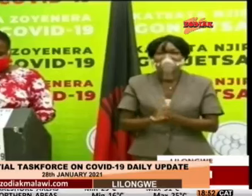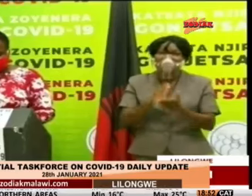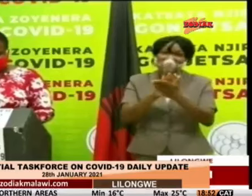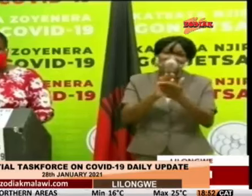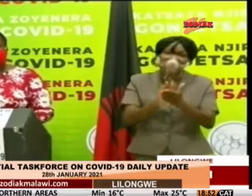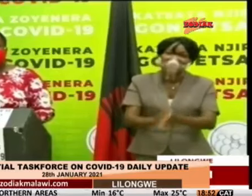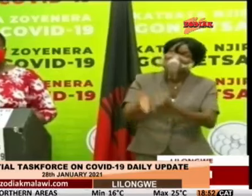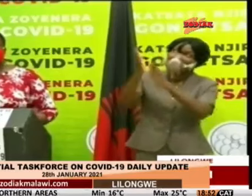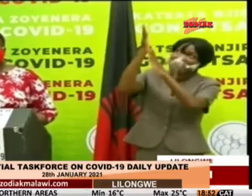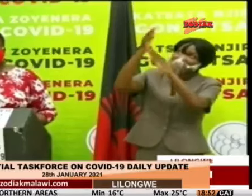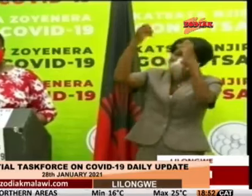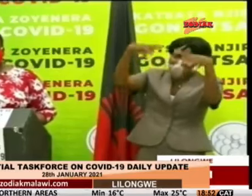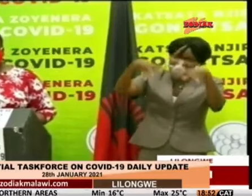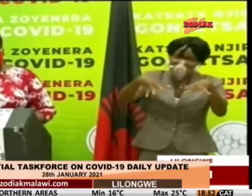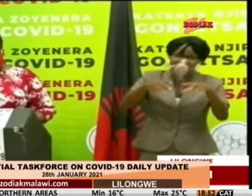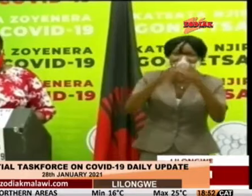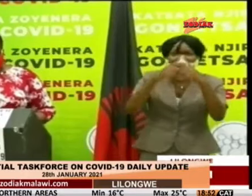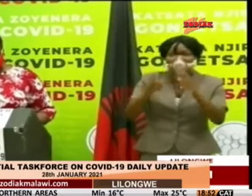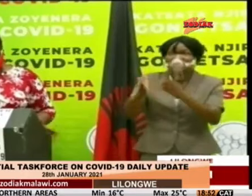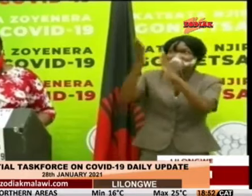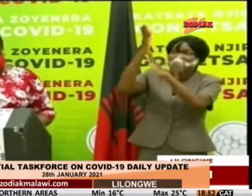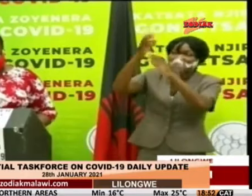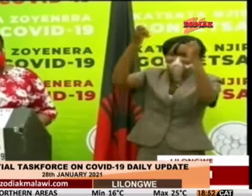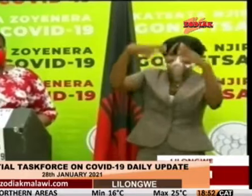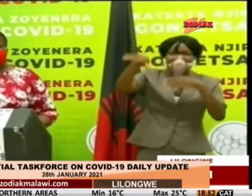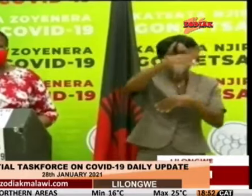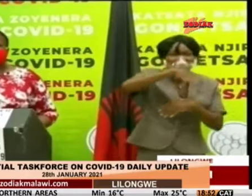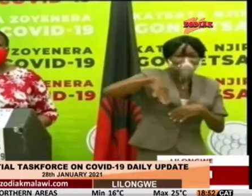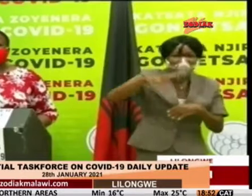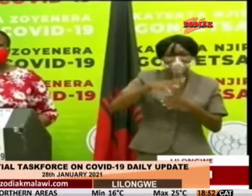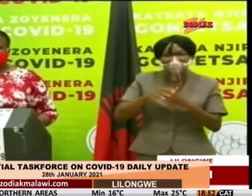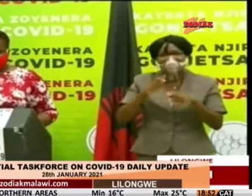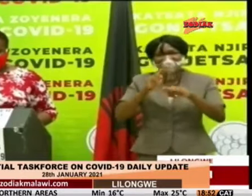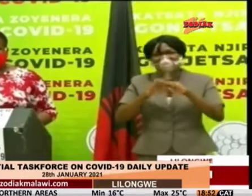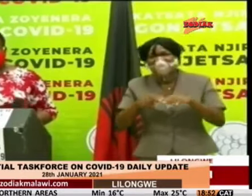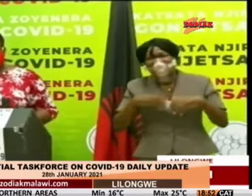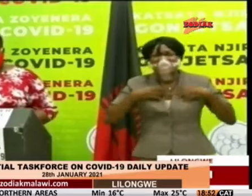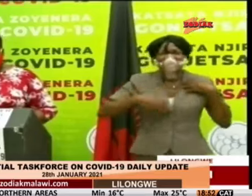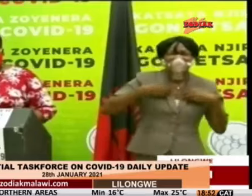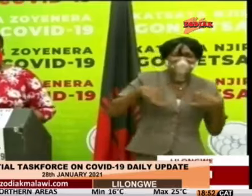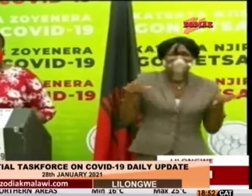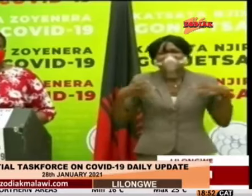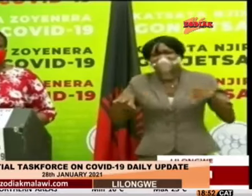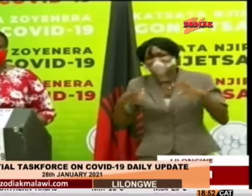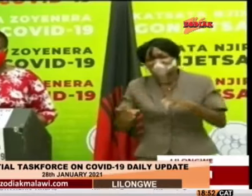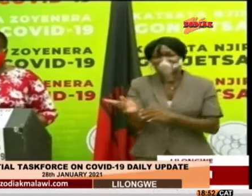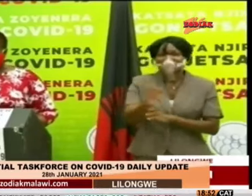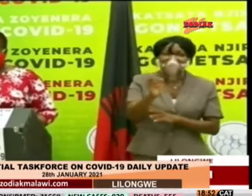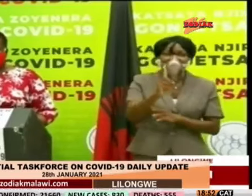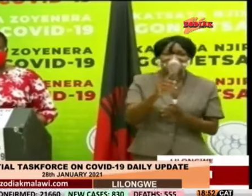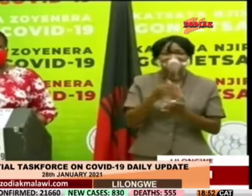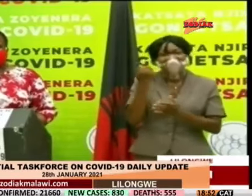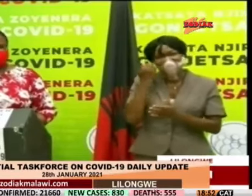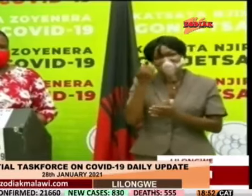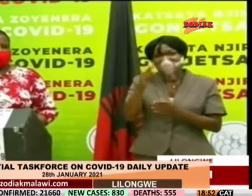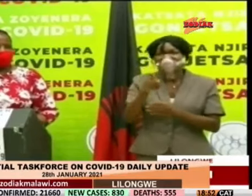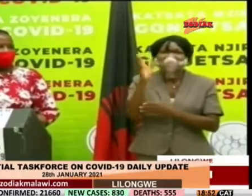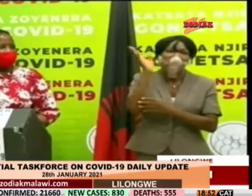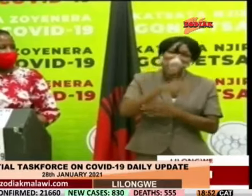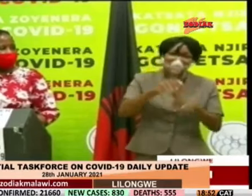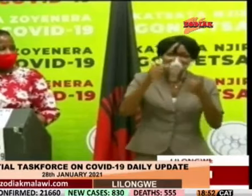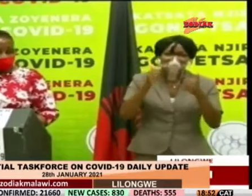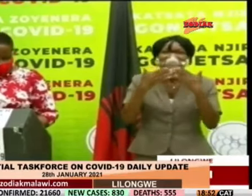mbuya kudalitseni adalitseso tose tisakhale ndi nkhawa tisakhale ndi mantha mulundu umene utithana nawo